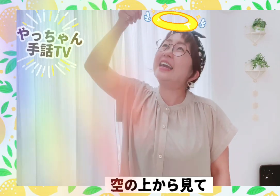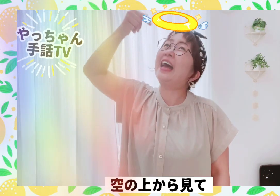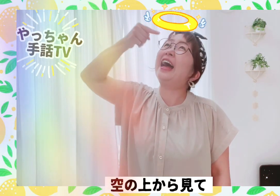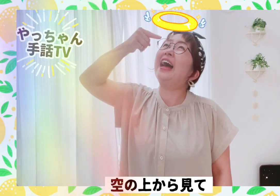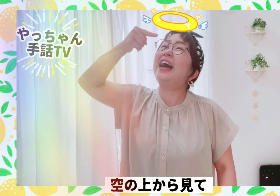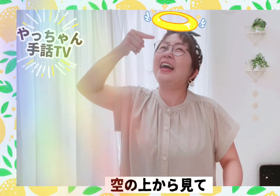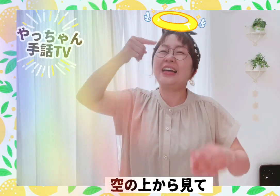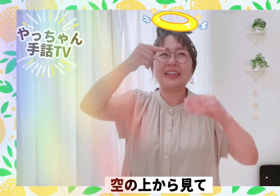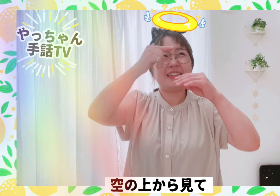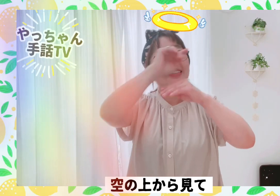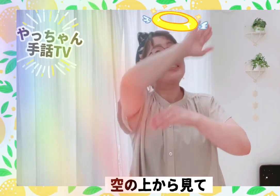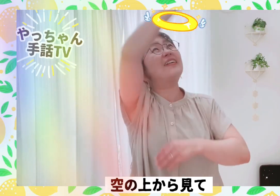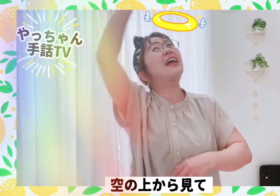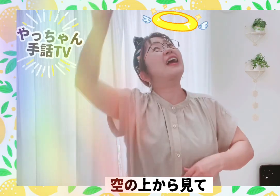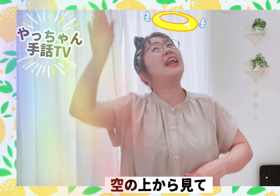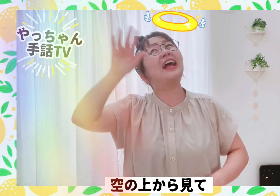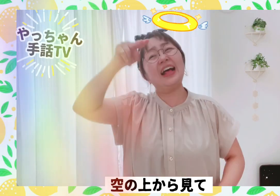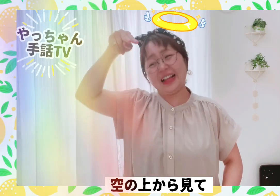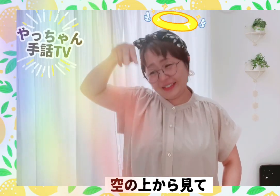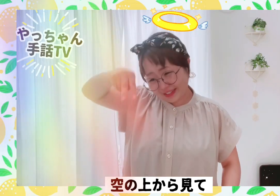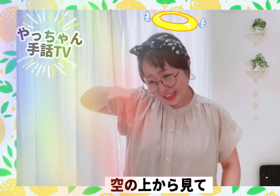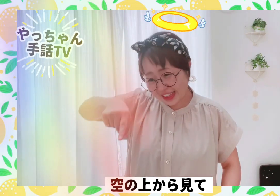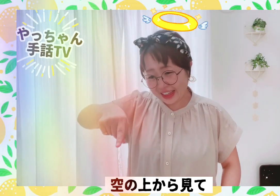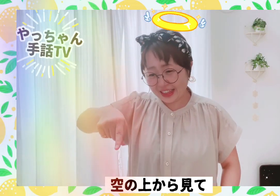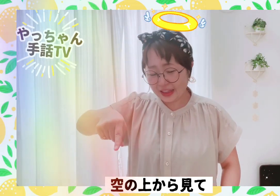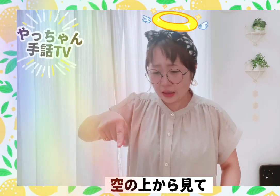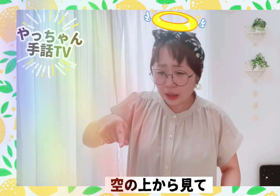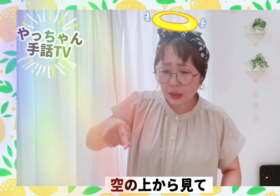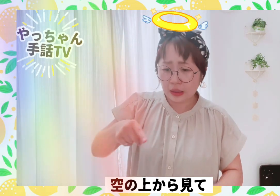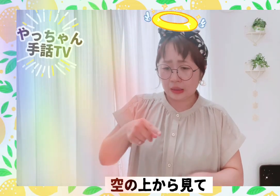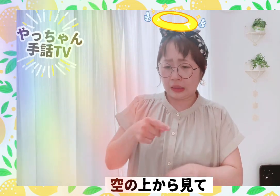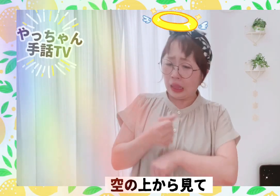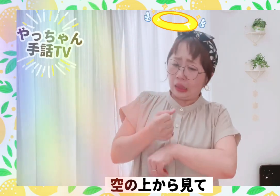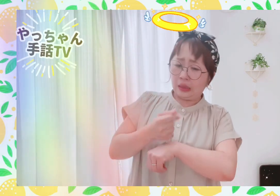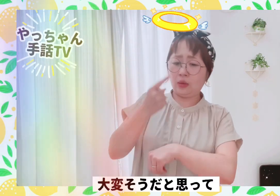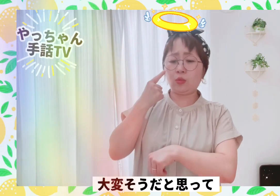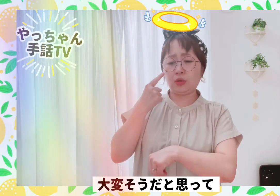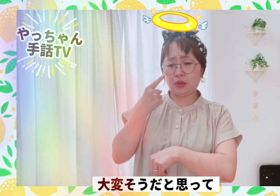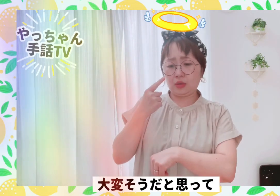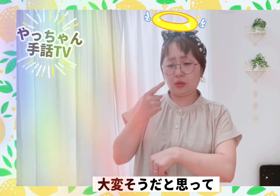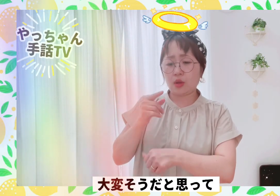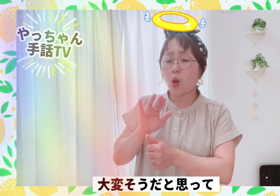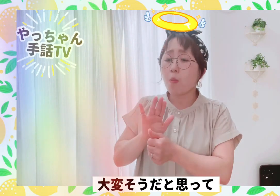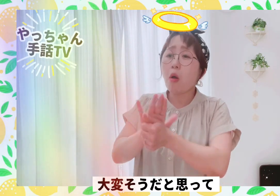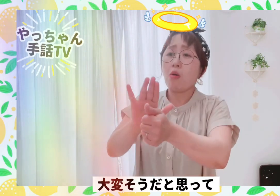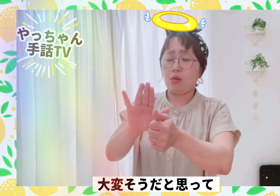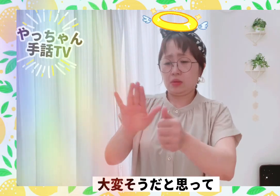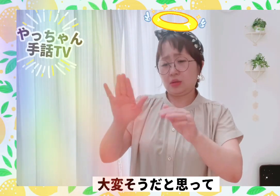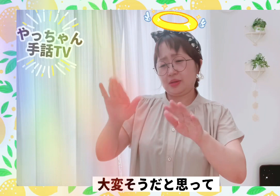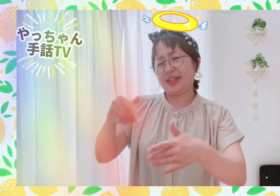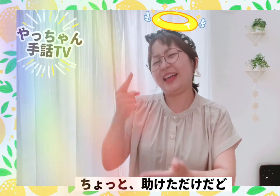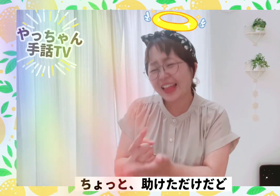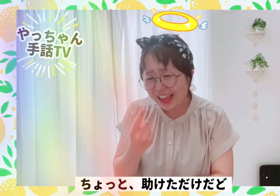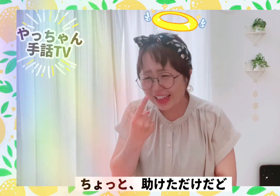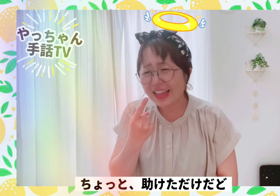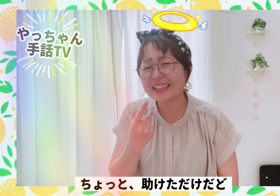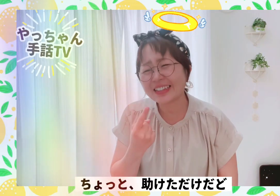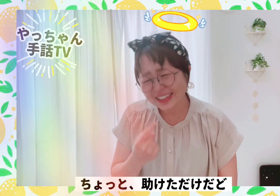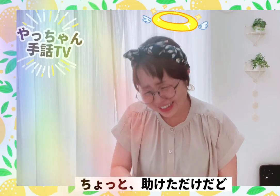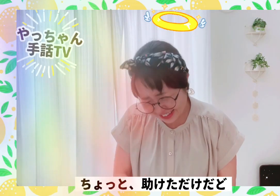ひじ、空の上から見て、あ、大変そうだなと思って、ちょっと助け